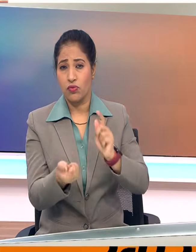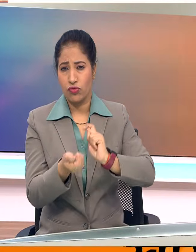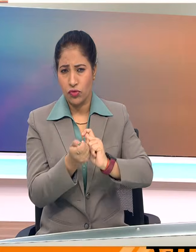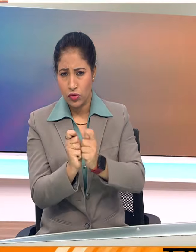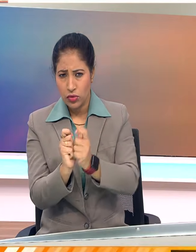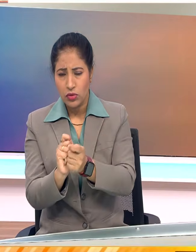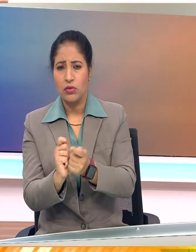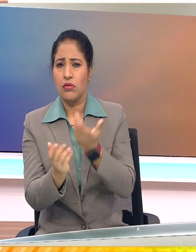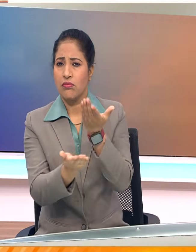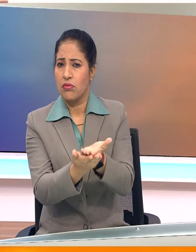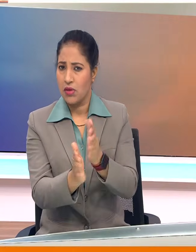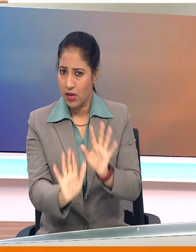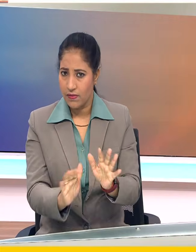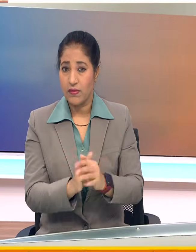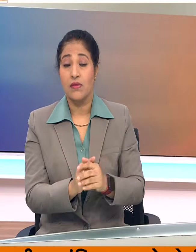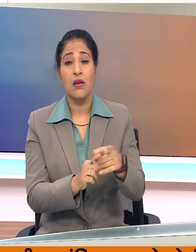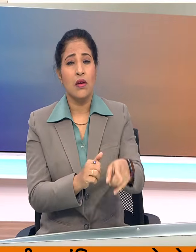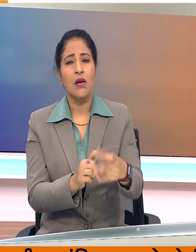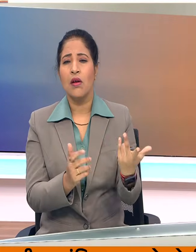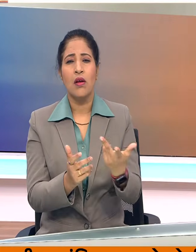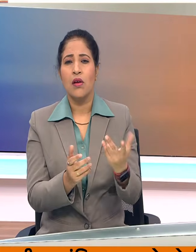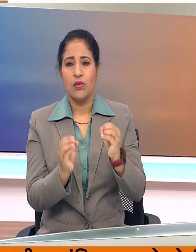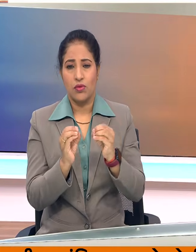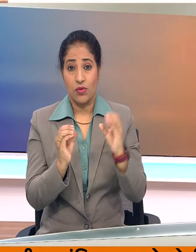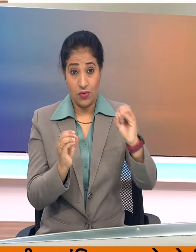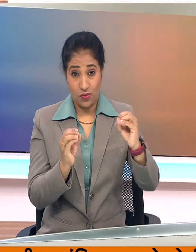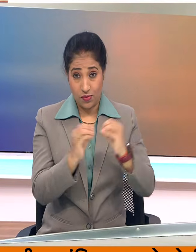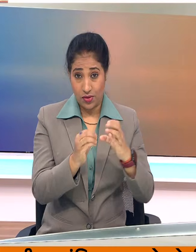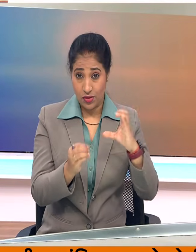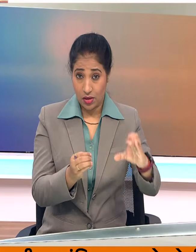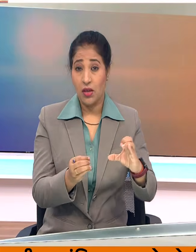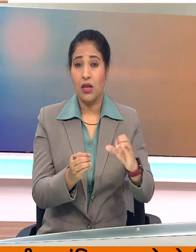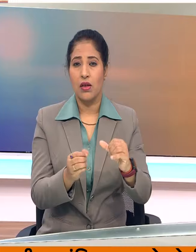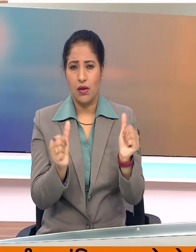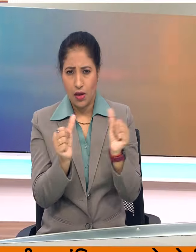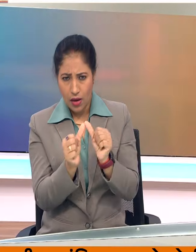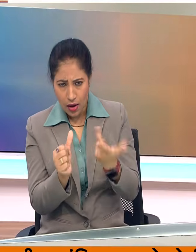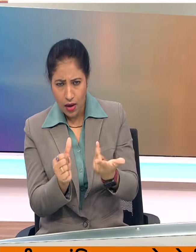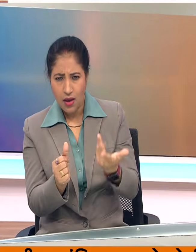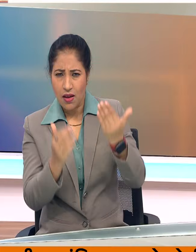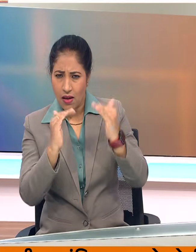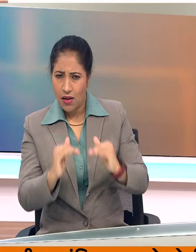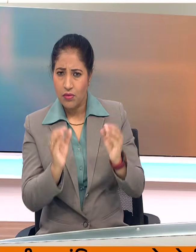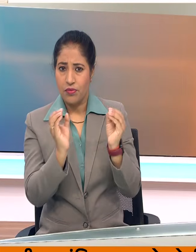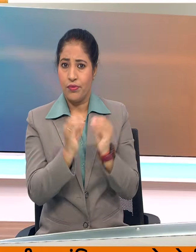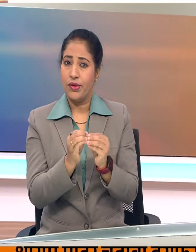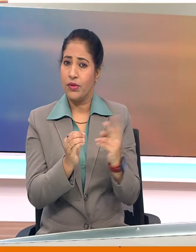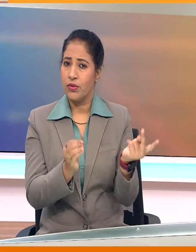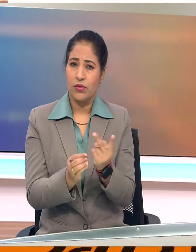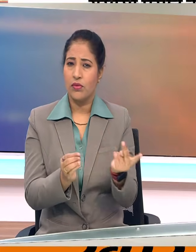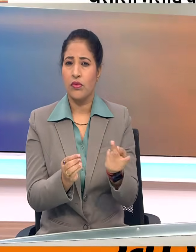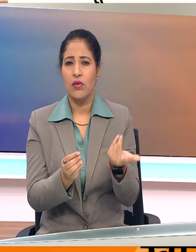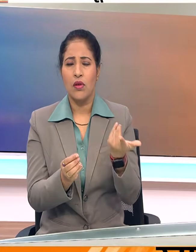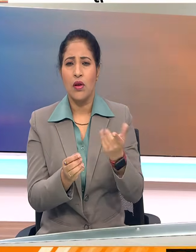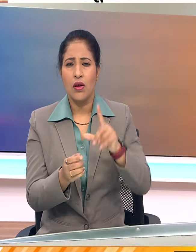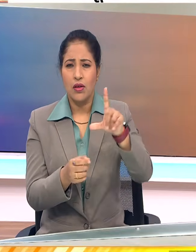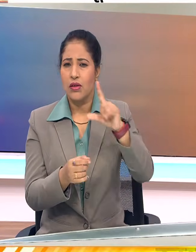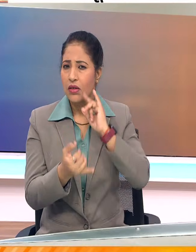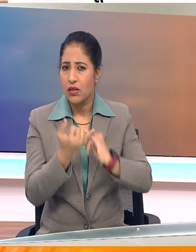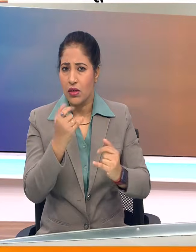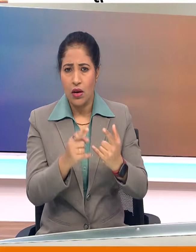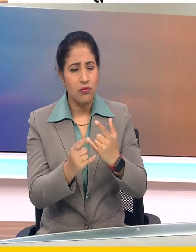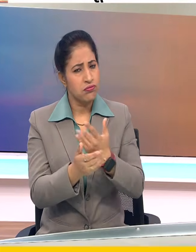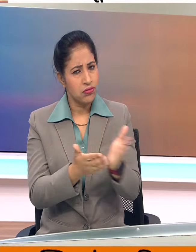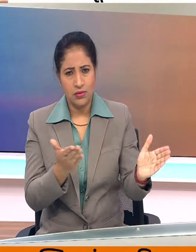संशोधन का प्रस्ताव है। इसके जरिए ओबीसी कैटेगरी ए और कैटेगरी बी की मौजूदा अनुसूची को